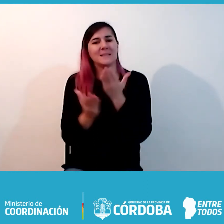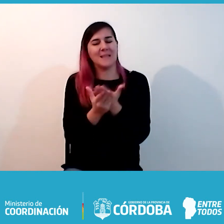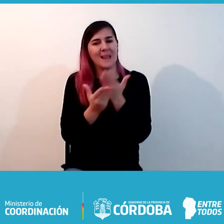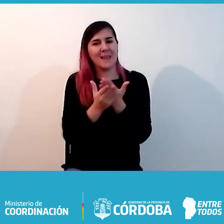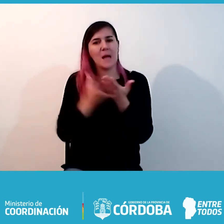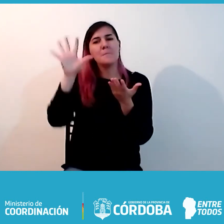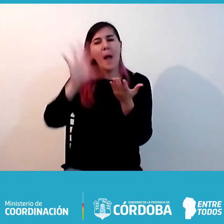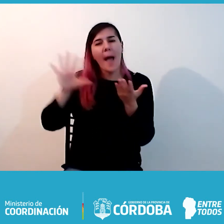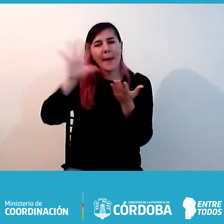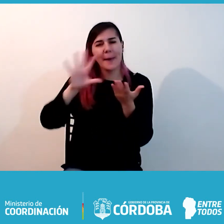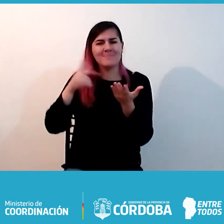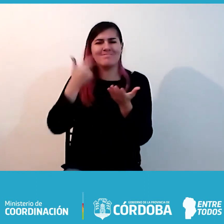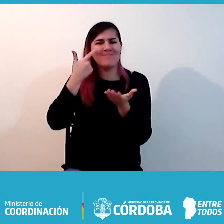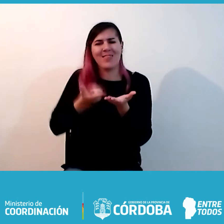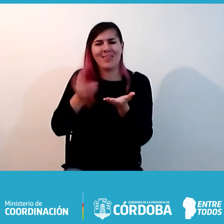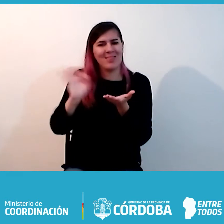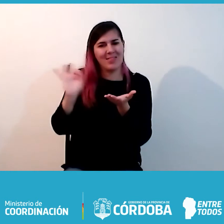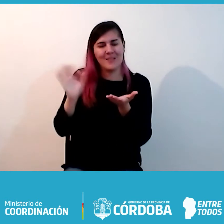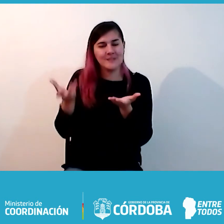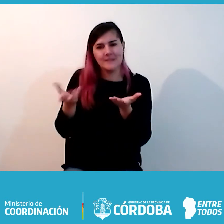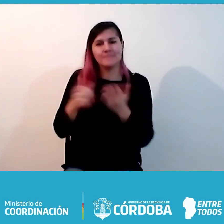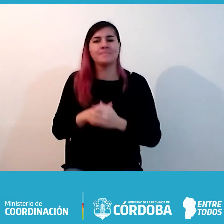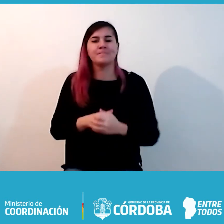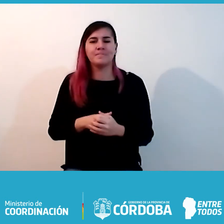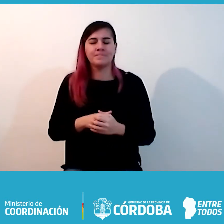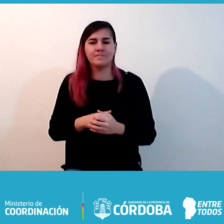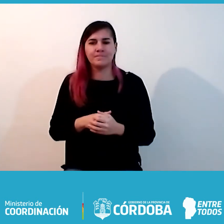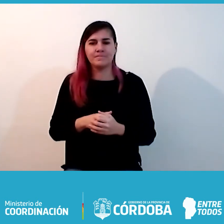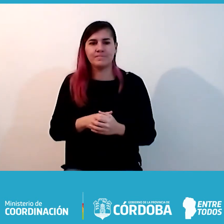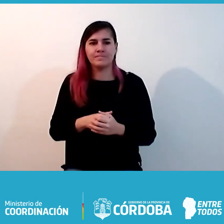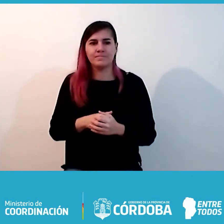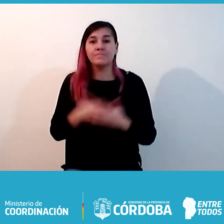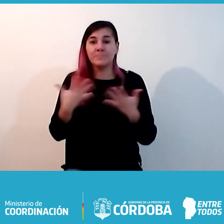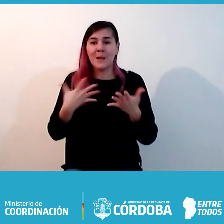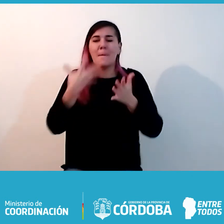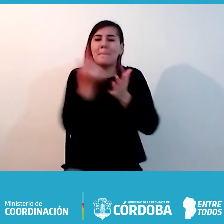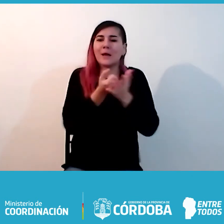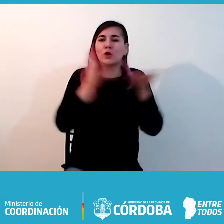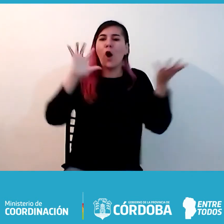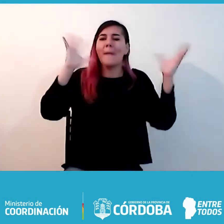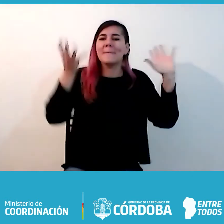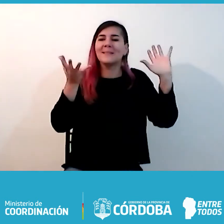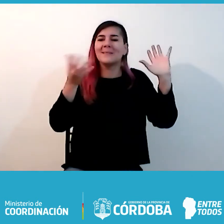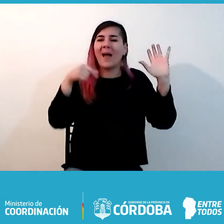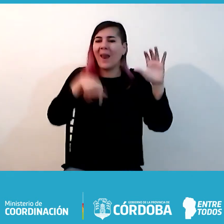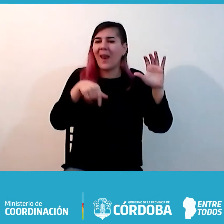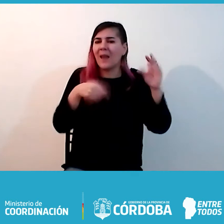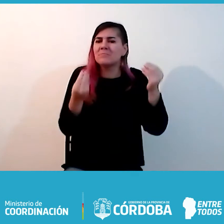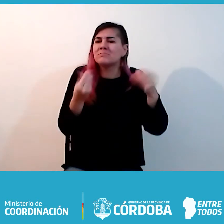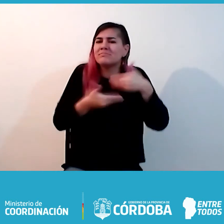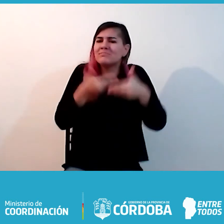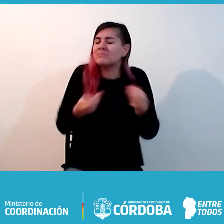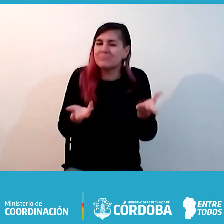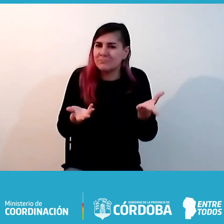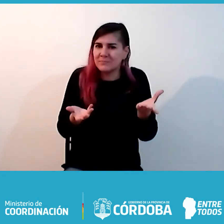imágenes escaneadas y legibles. Como podemos saber, así el impacto ambiental que esta obra genera.